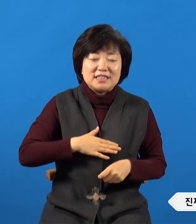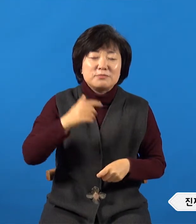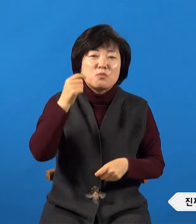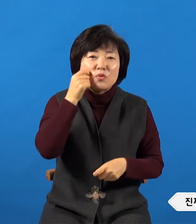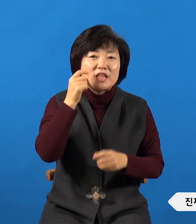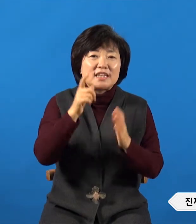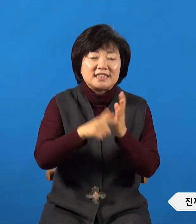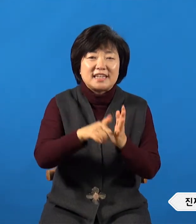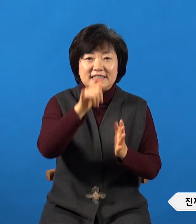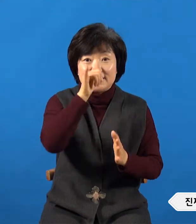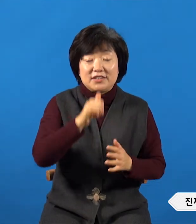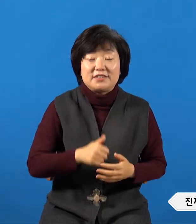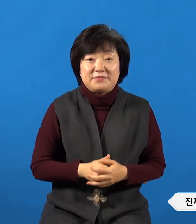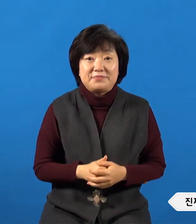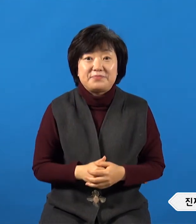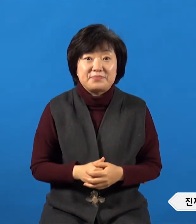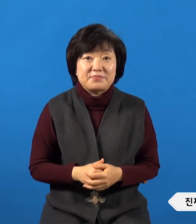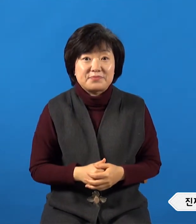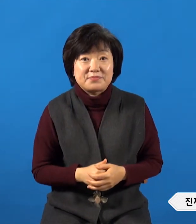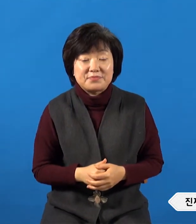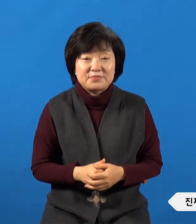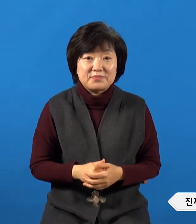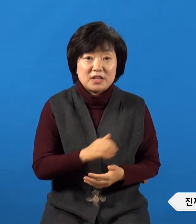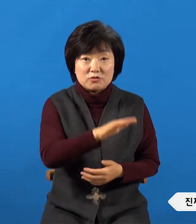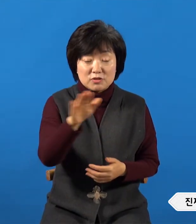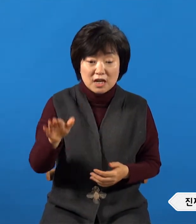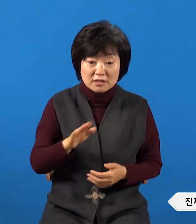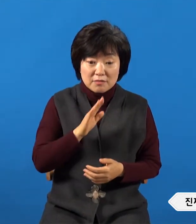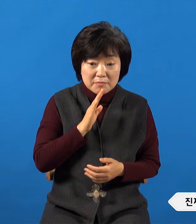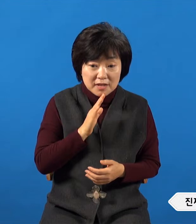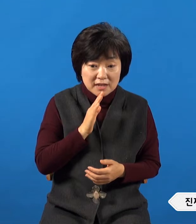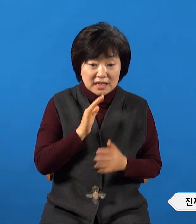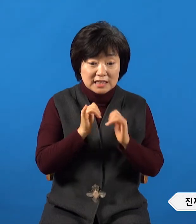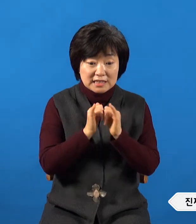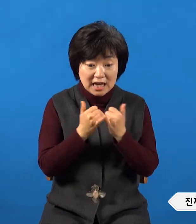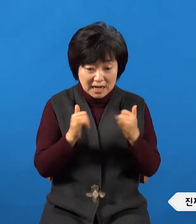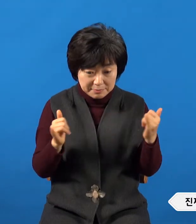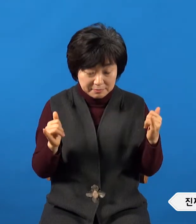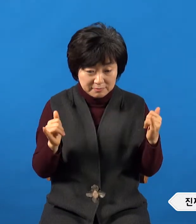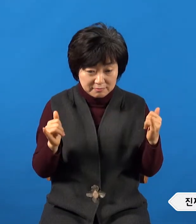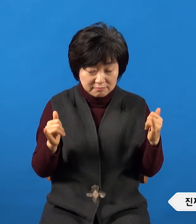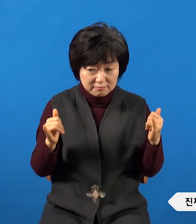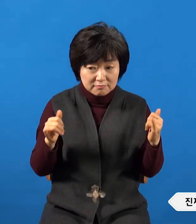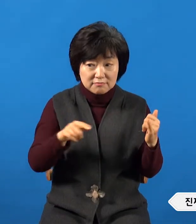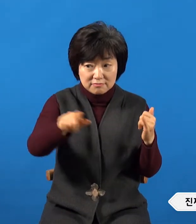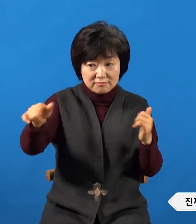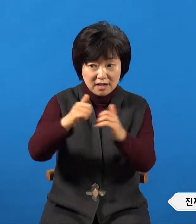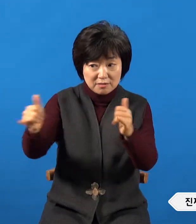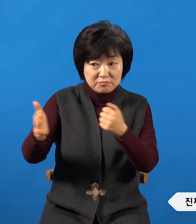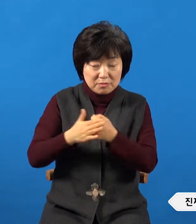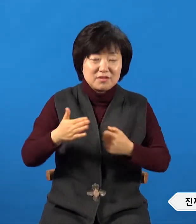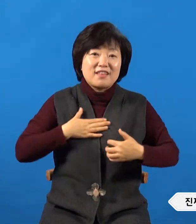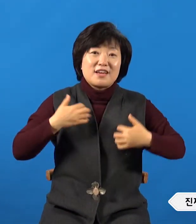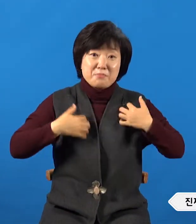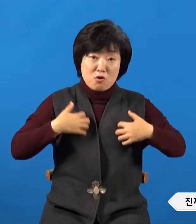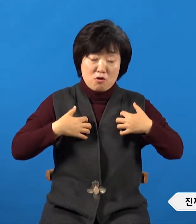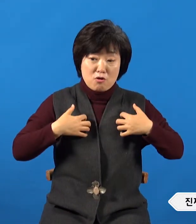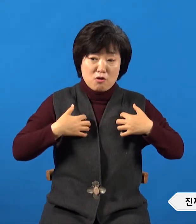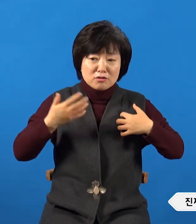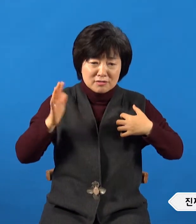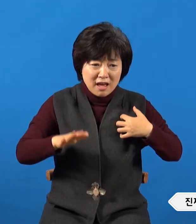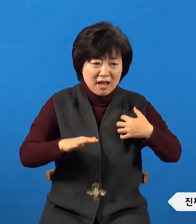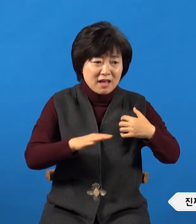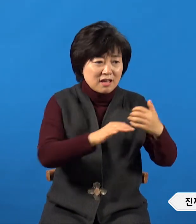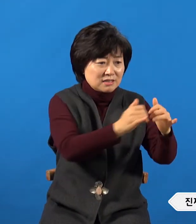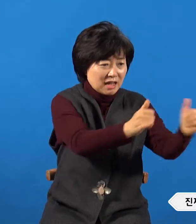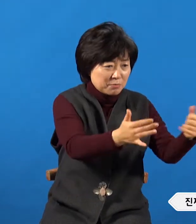알지 못할 때가 참 많습니다. 아니, 정말 사람이 우리를 하여금 기쁘게 합니다. 그런데 사람이